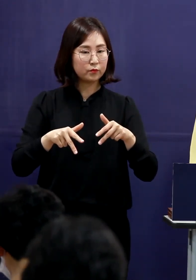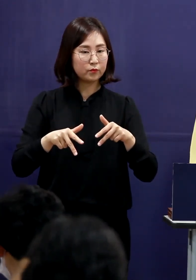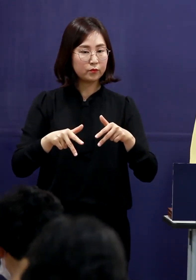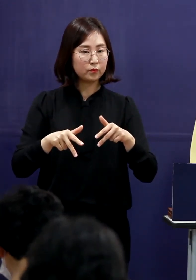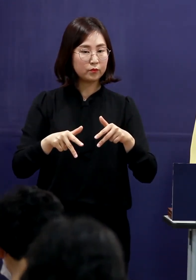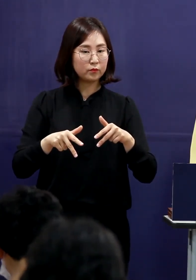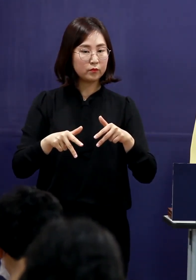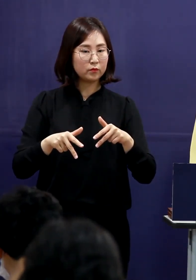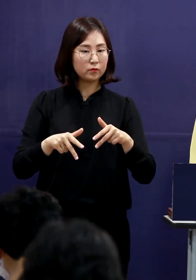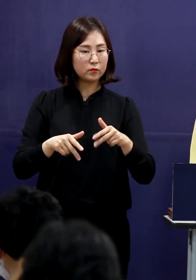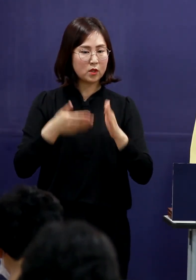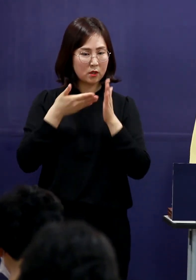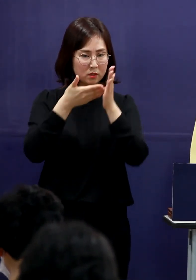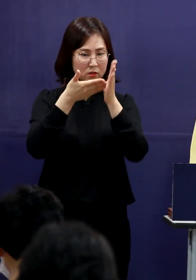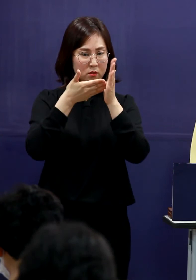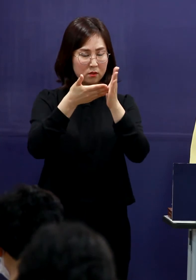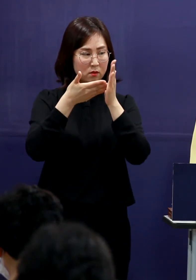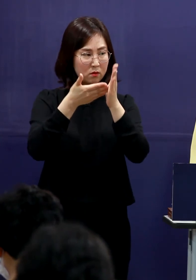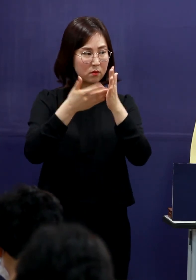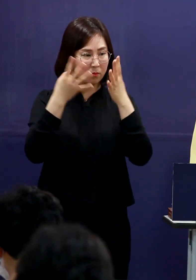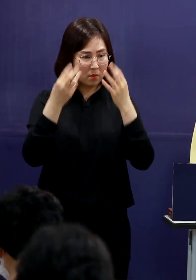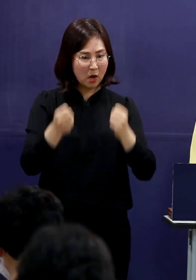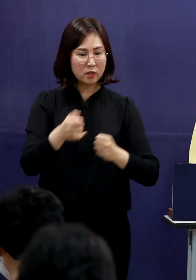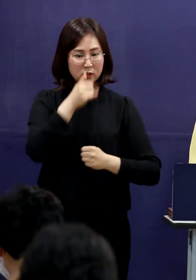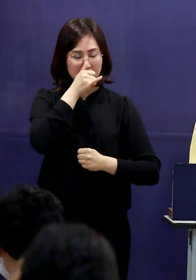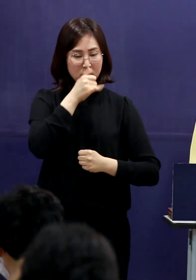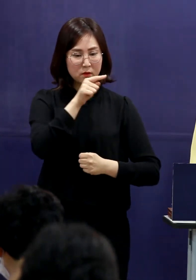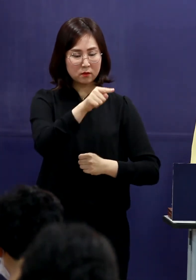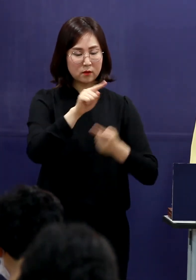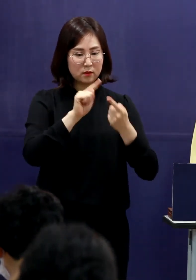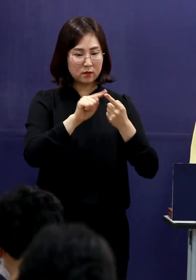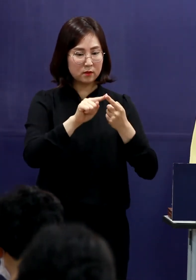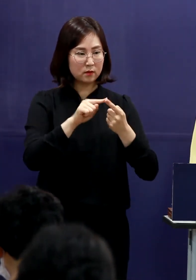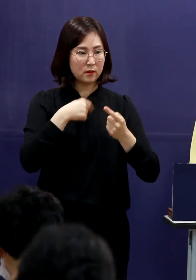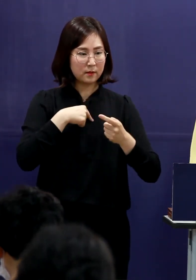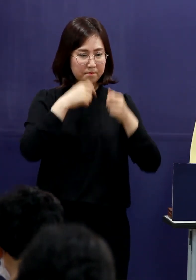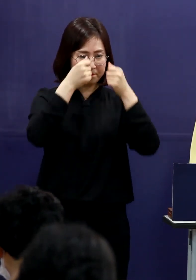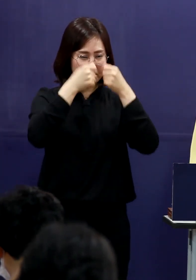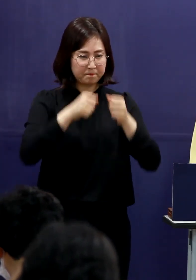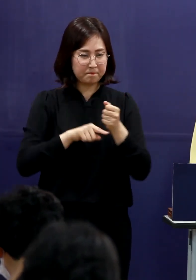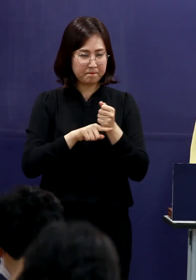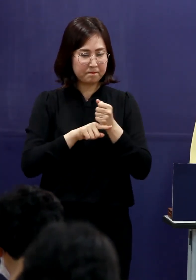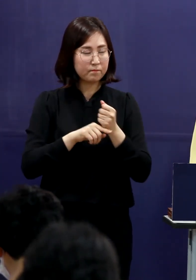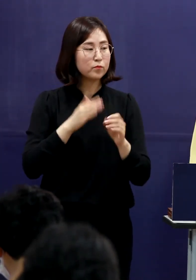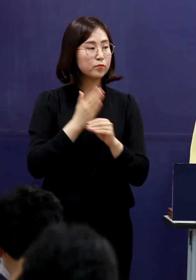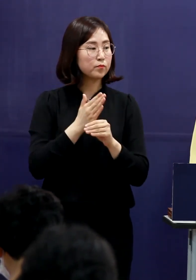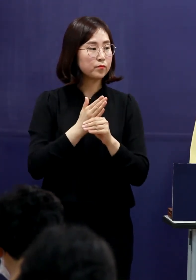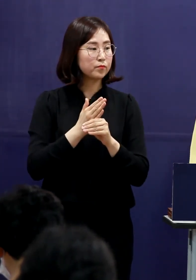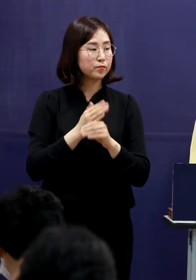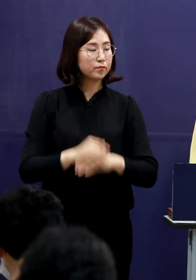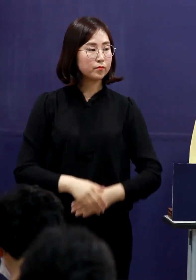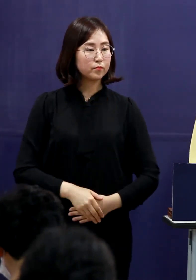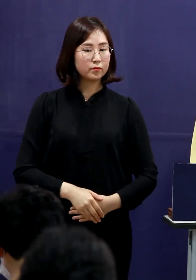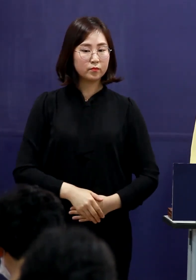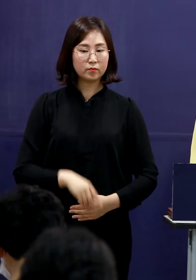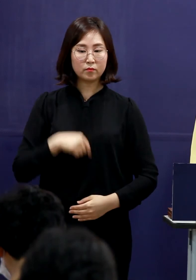영향을 제기되고요. 서시장에서 취재를 하고 있는데요. 근데 이제 본인 인터뷰